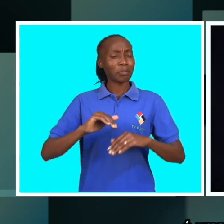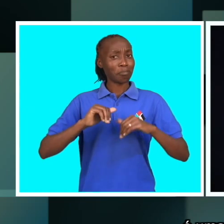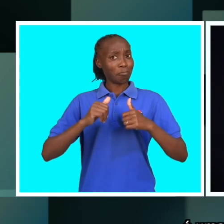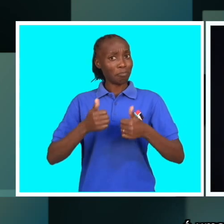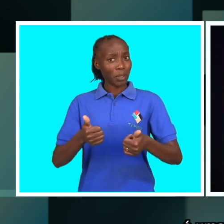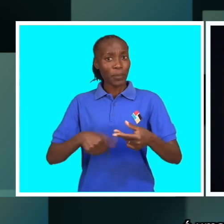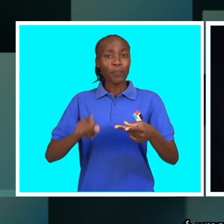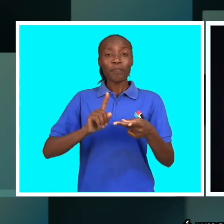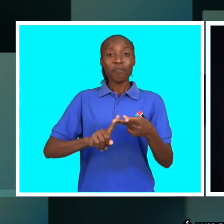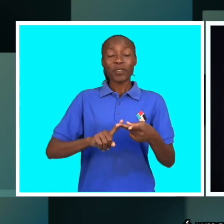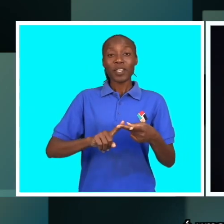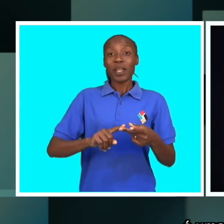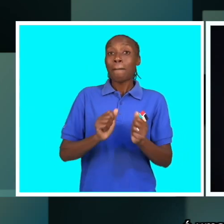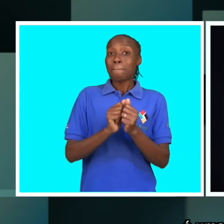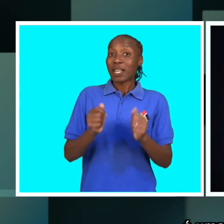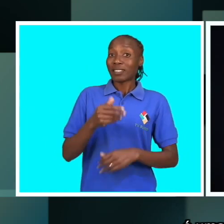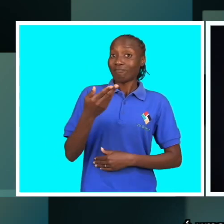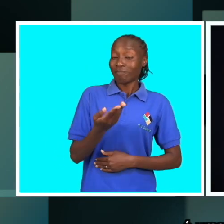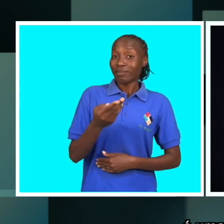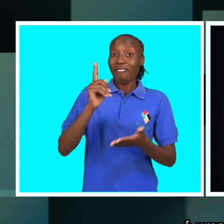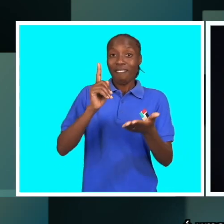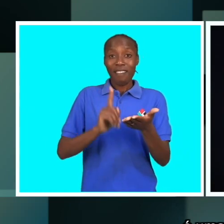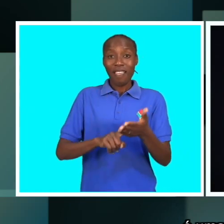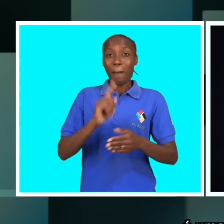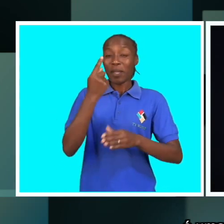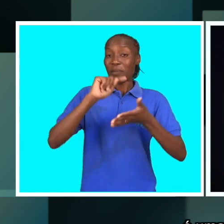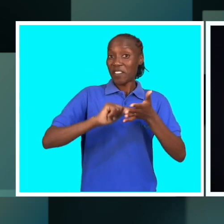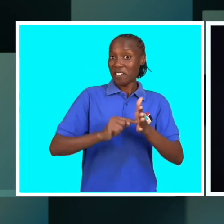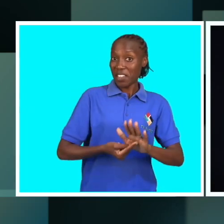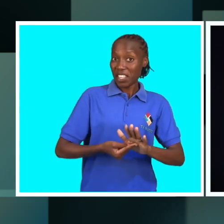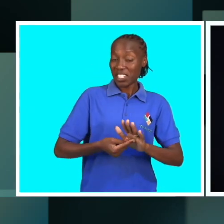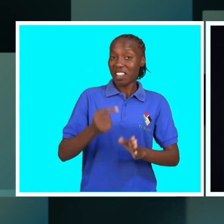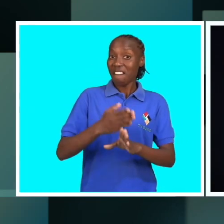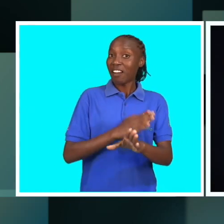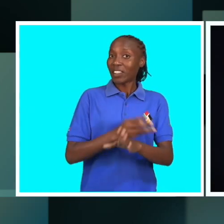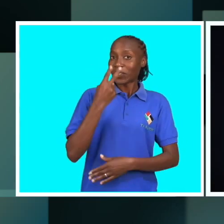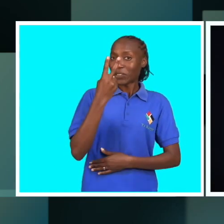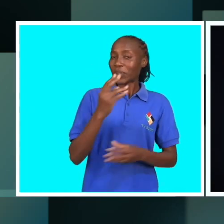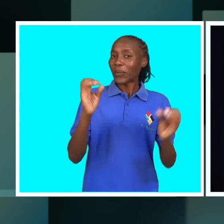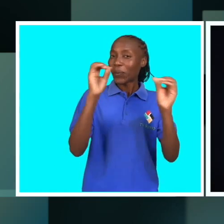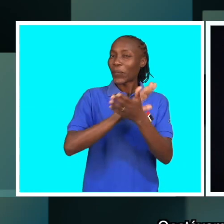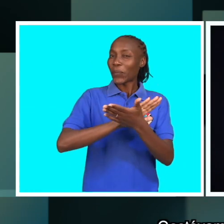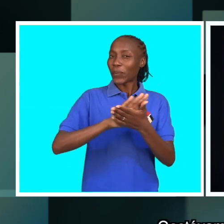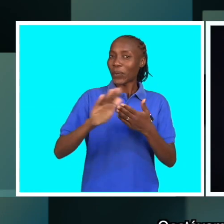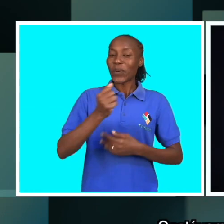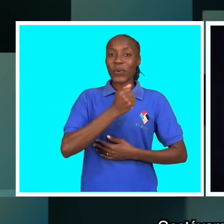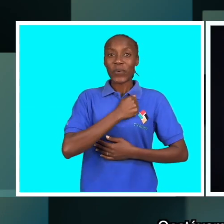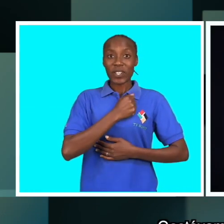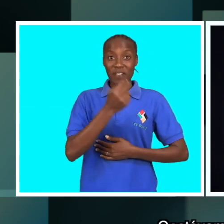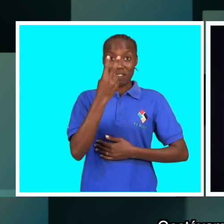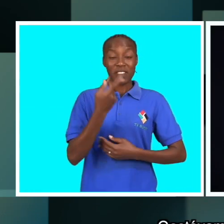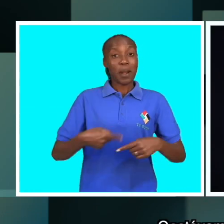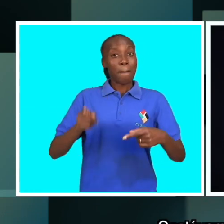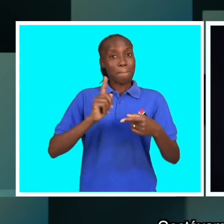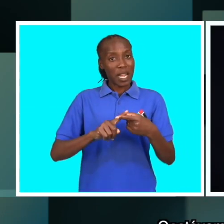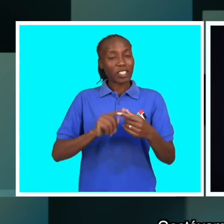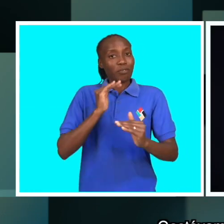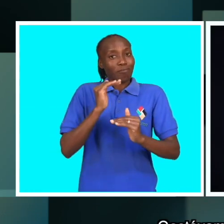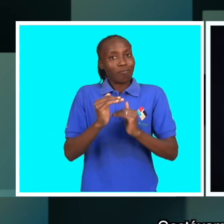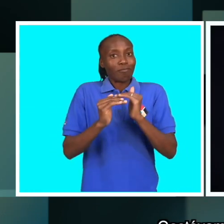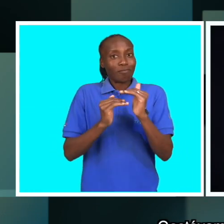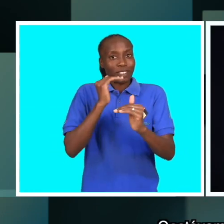boa. Por acaso, é algo inédito, algo que nunca tínhamos visto. E gostávamos de ver mais